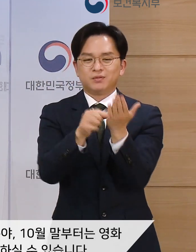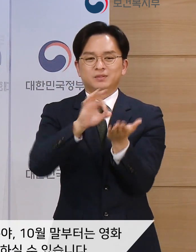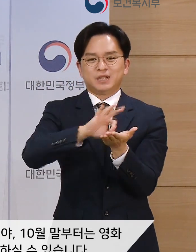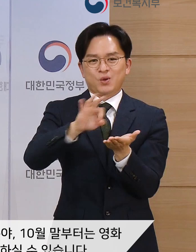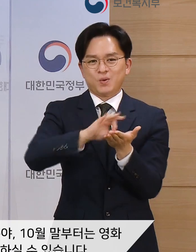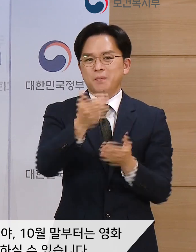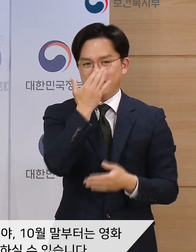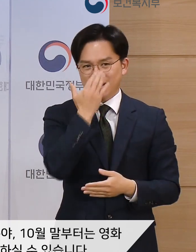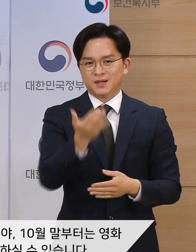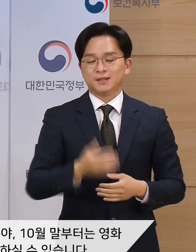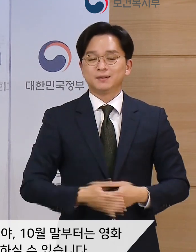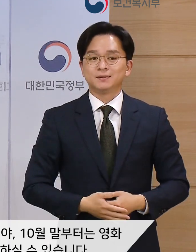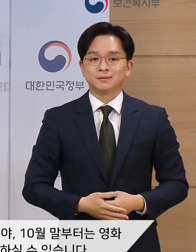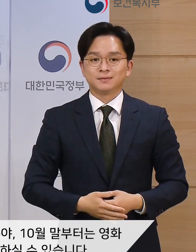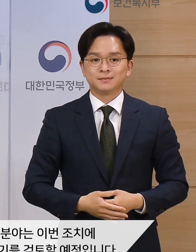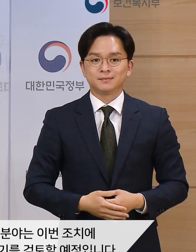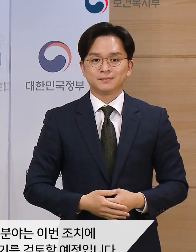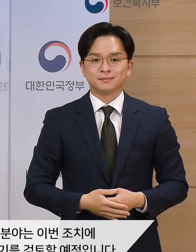사용하실 수 있습니다.